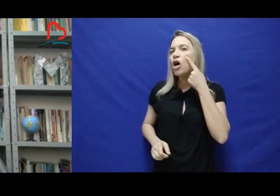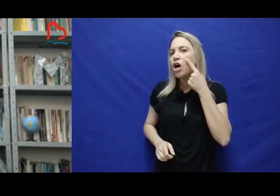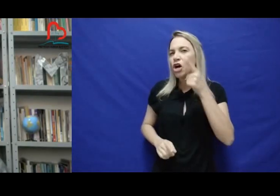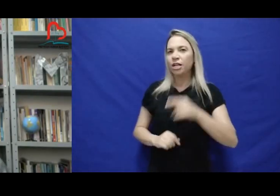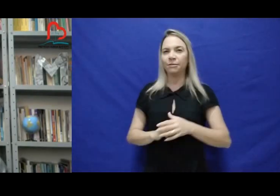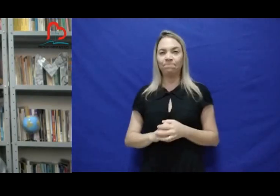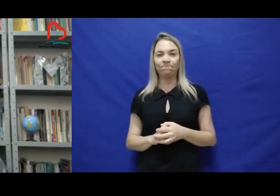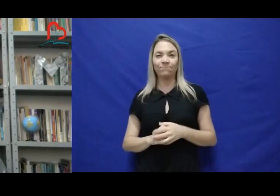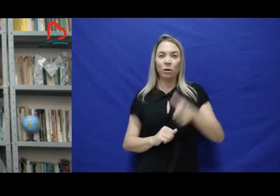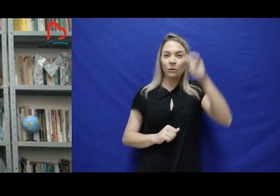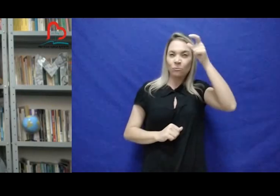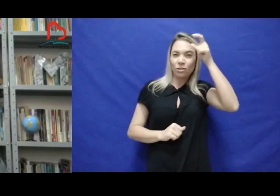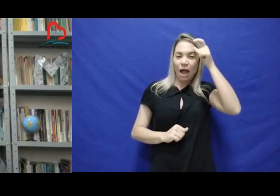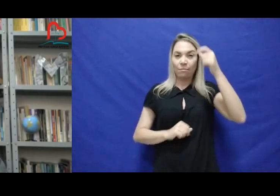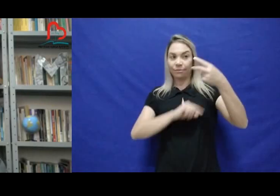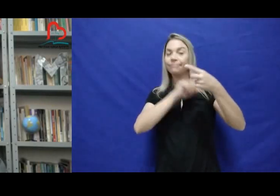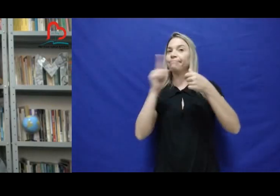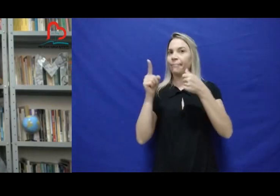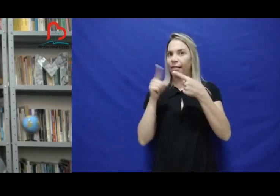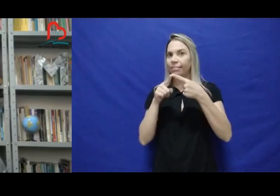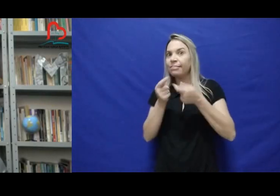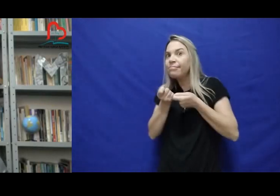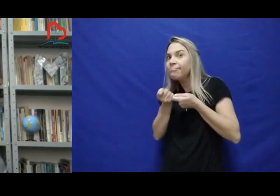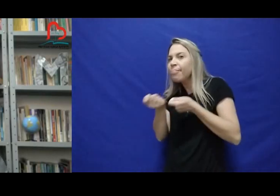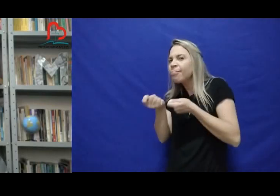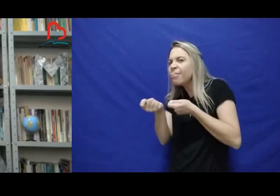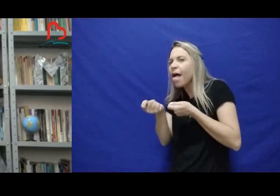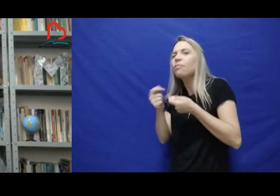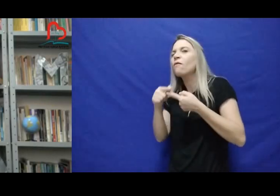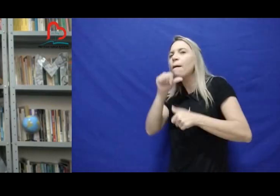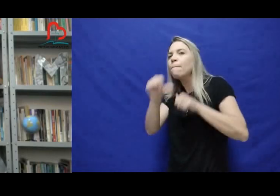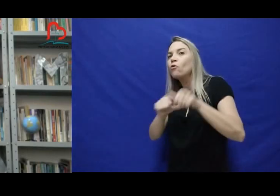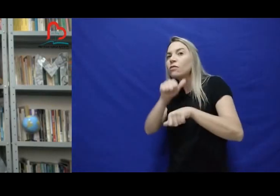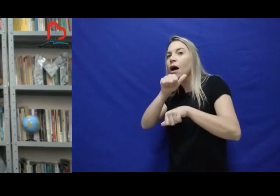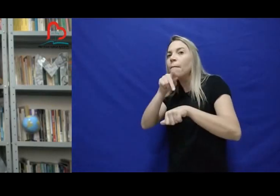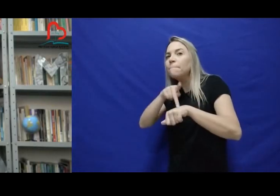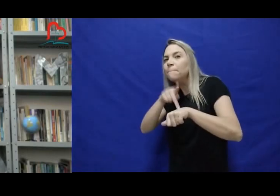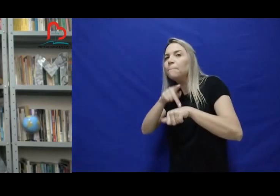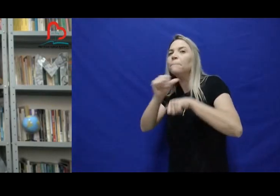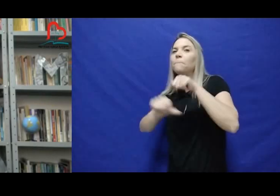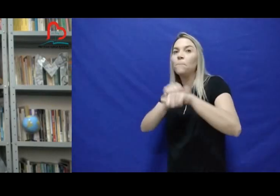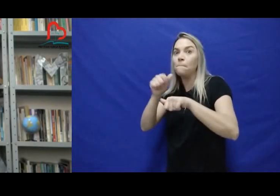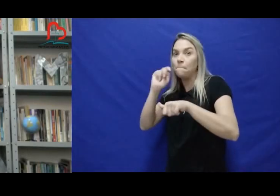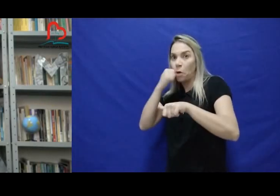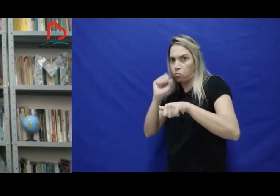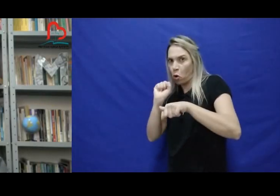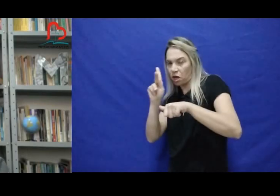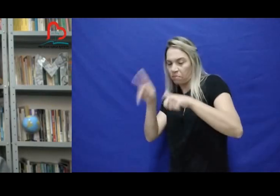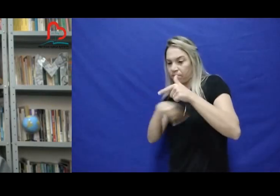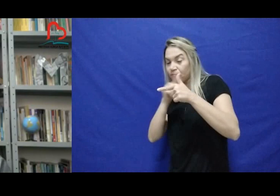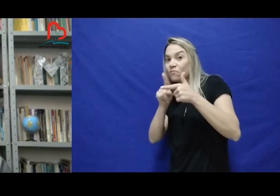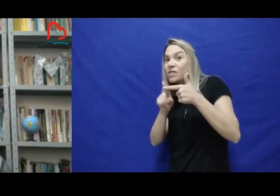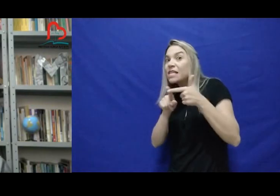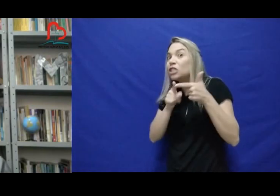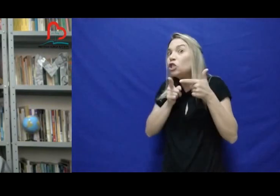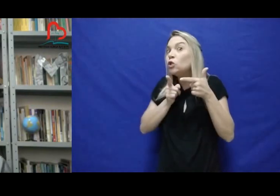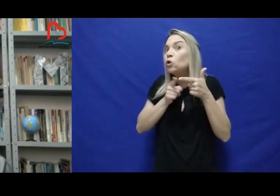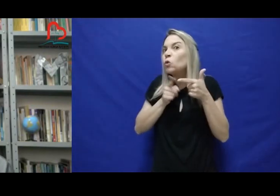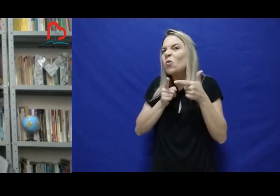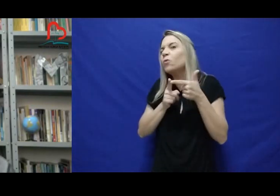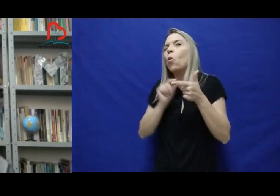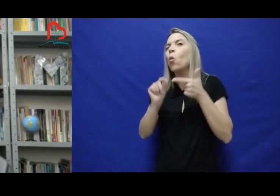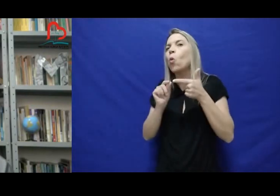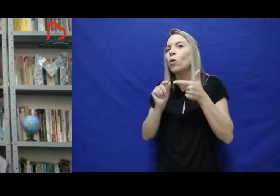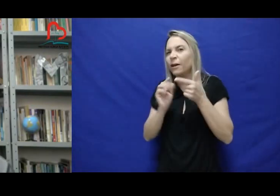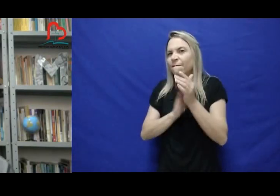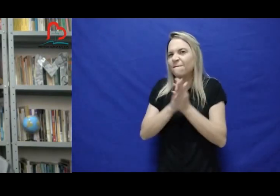a Deus. Na segunda tentação, a palavra de Deus diz que o diabo levou Jesus à cidade santa